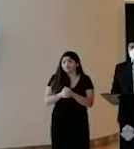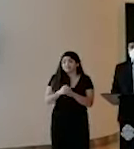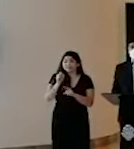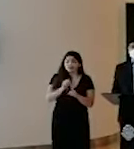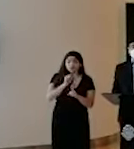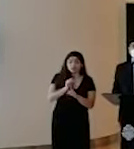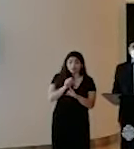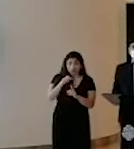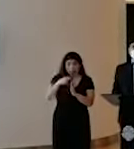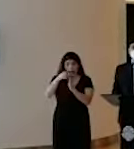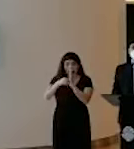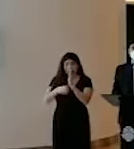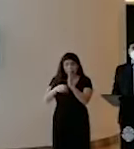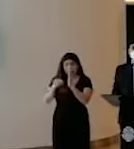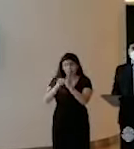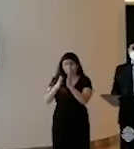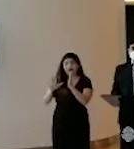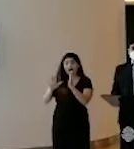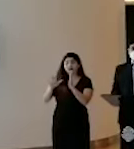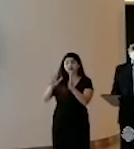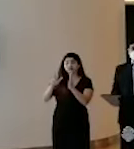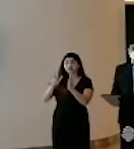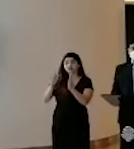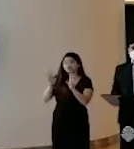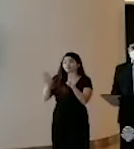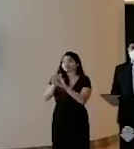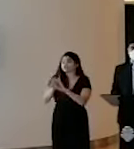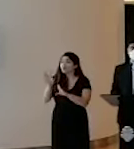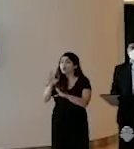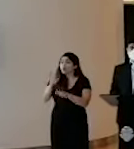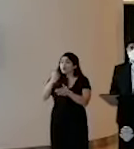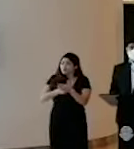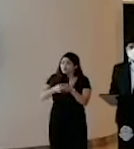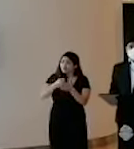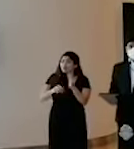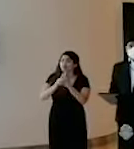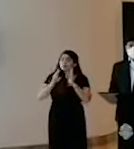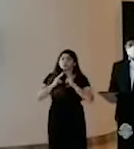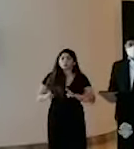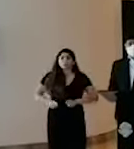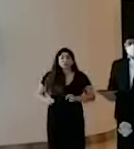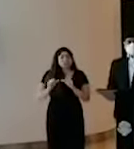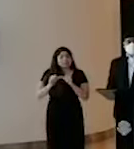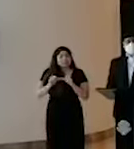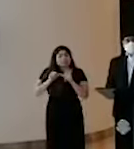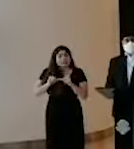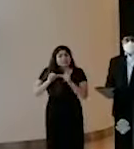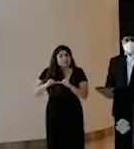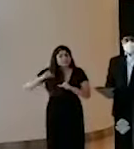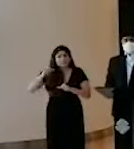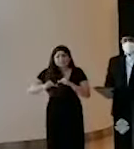no es un capítulo cerrado. La lucha por los derechos humanos sigue y está siempre